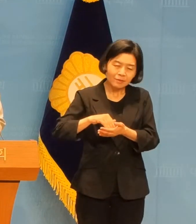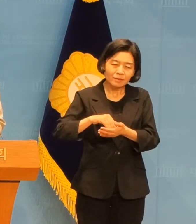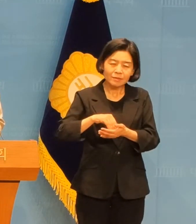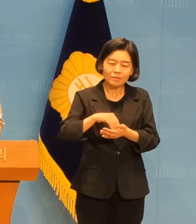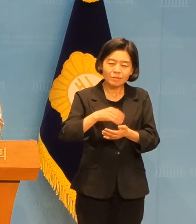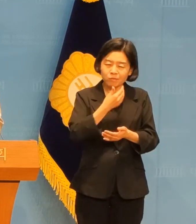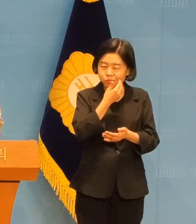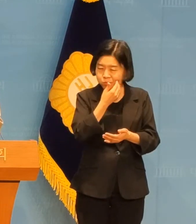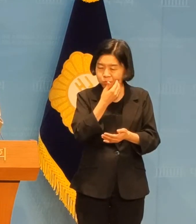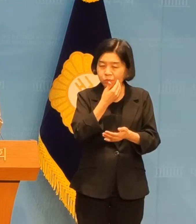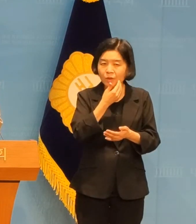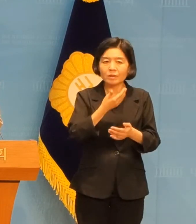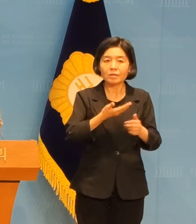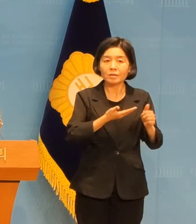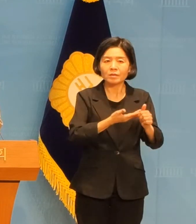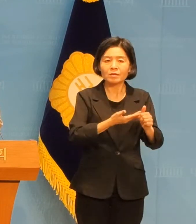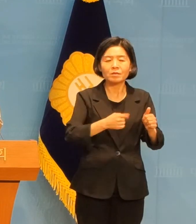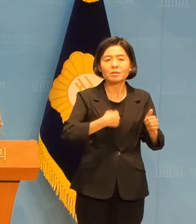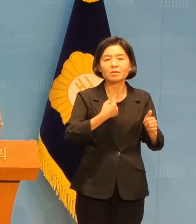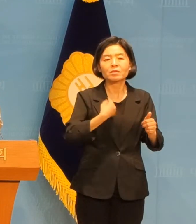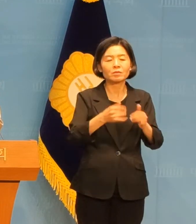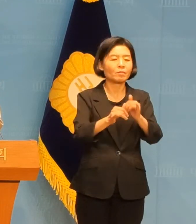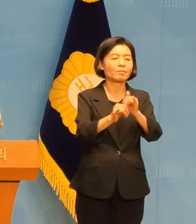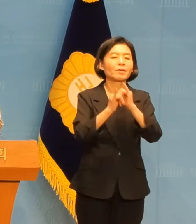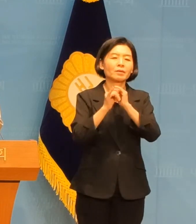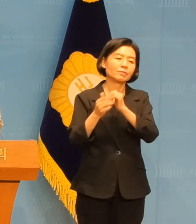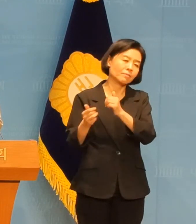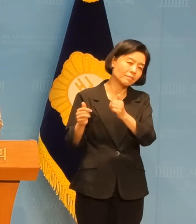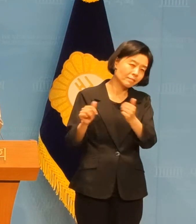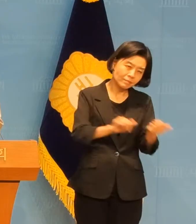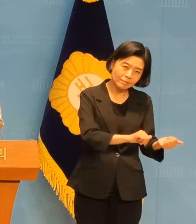의뢰인은 극단적인 선택을 했습니다.